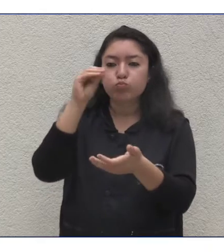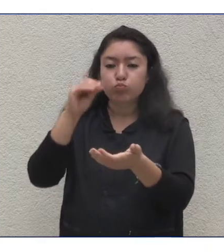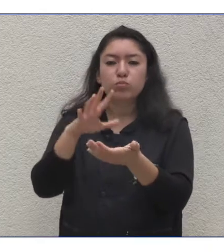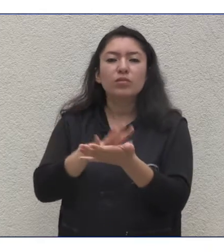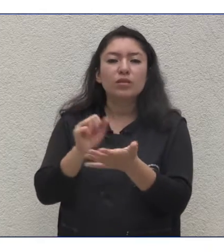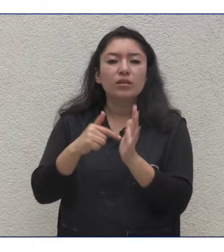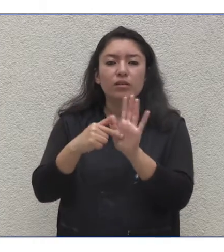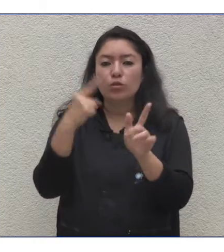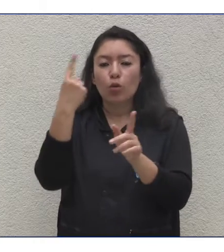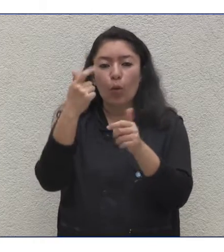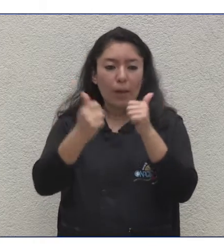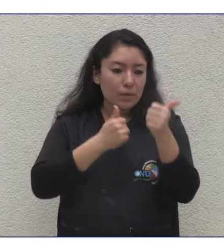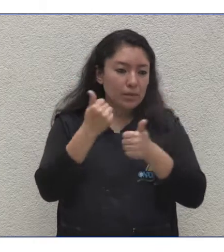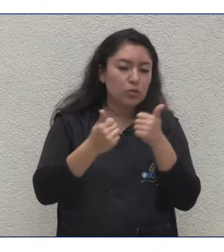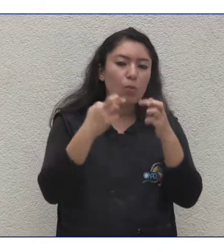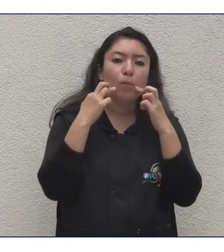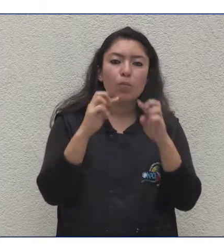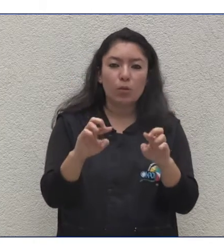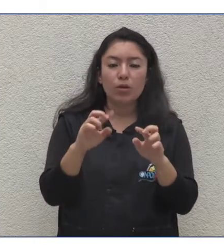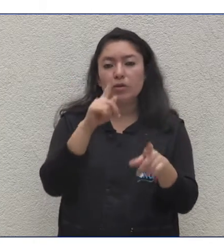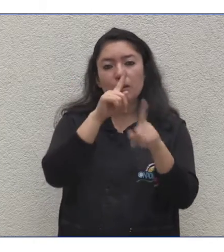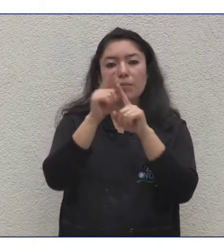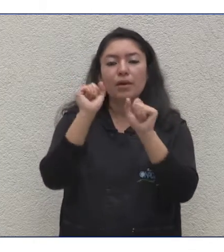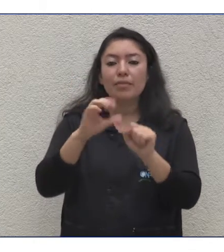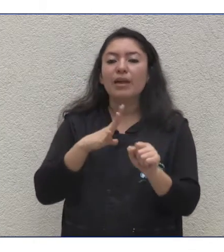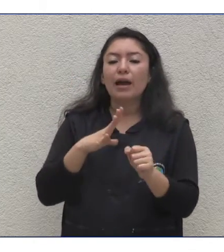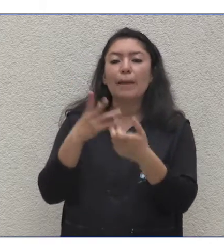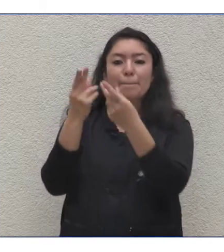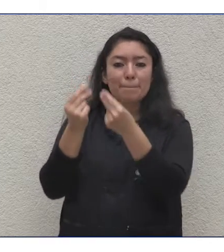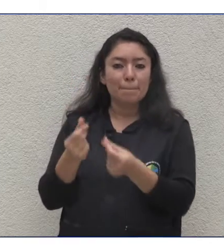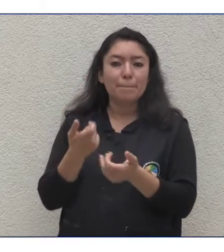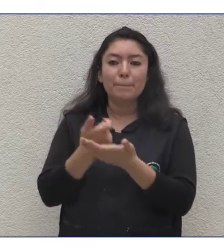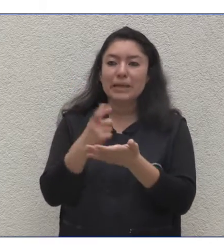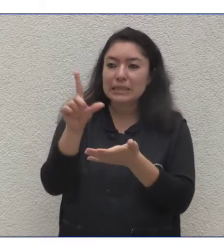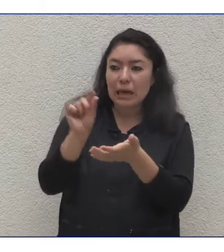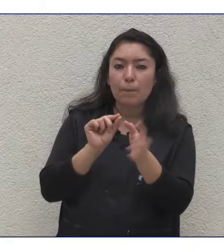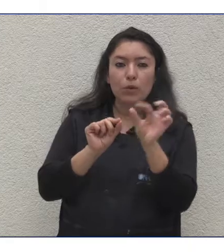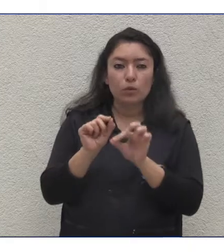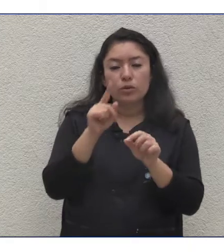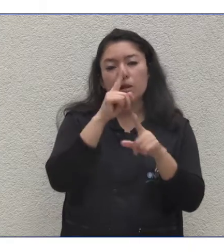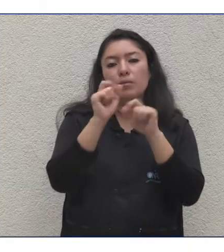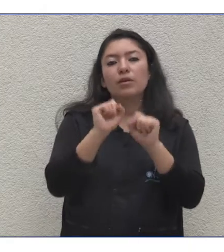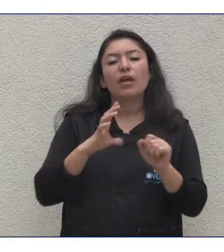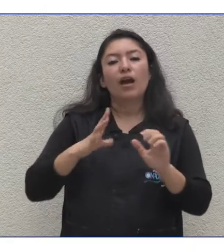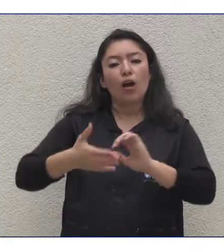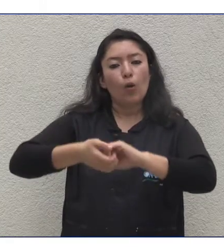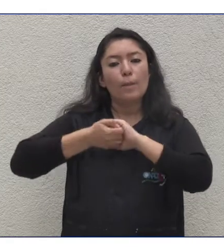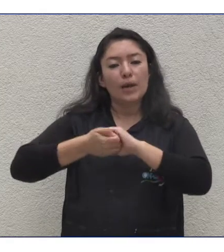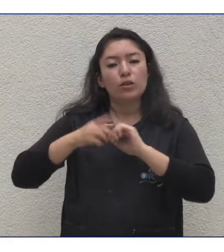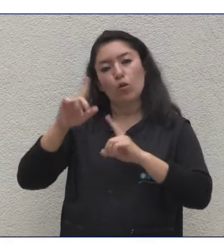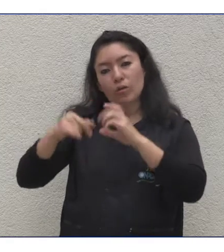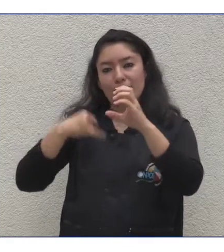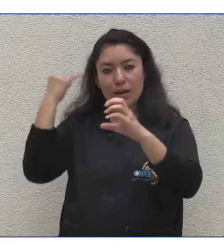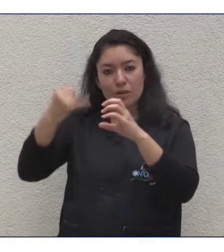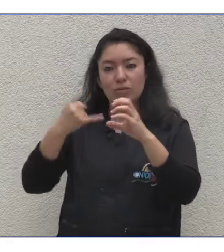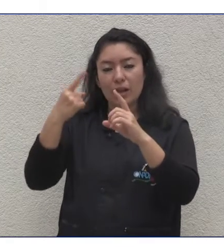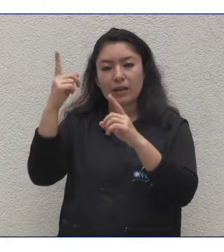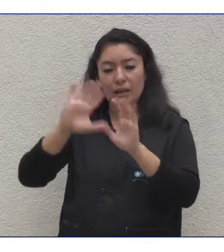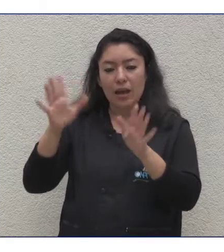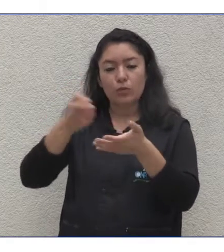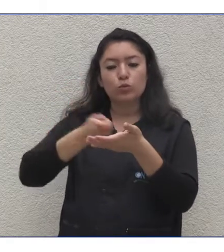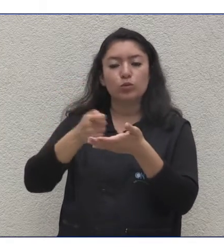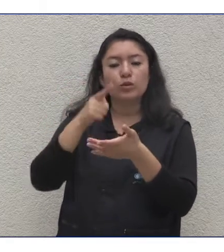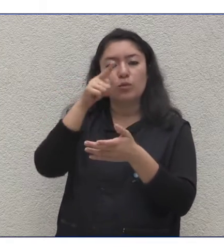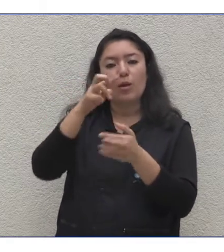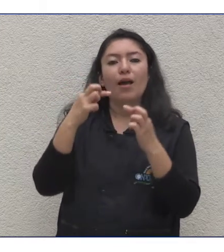constituyan o administran con fondos públicos o provenientes de préstamos, convenios o tratados internacionales suscritos por la República